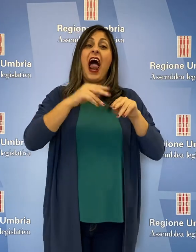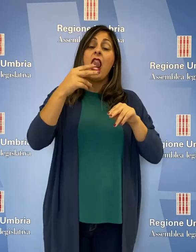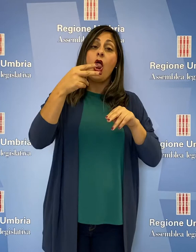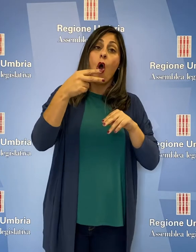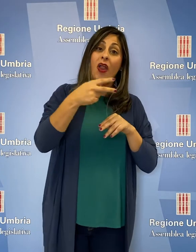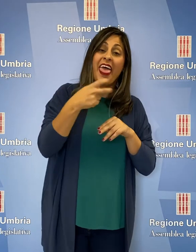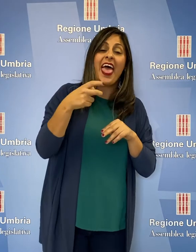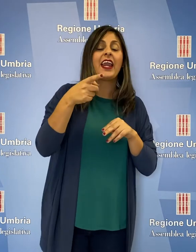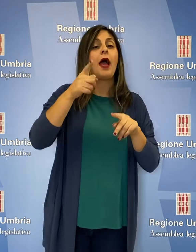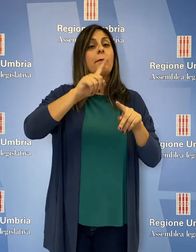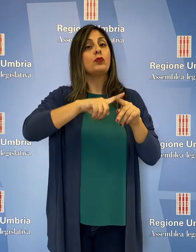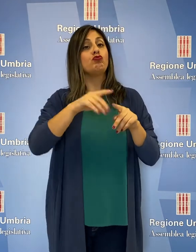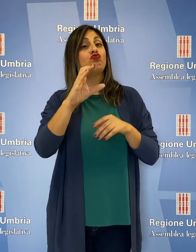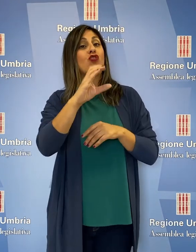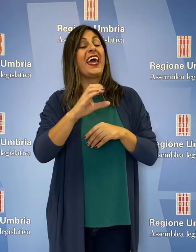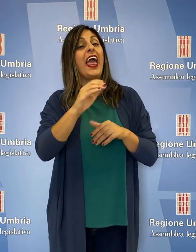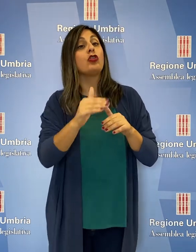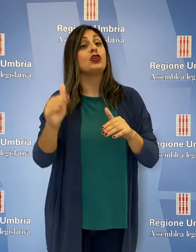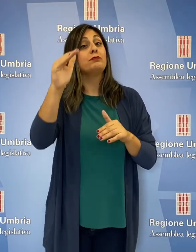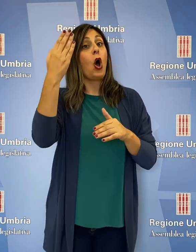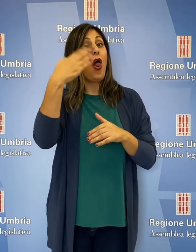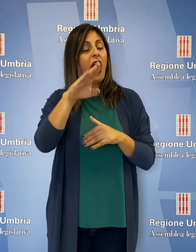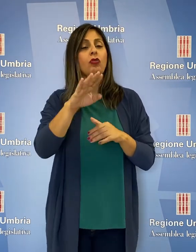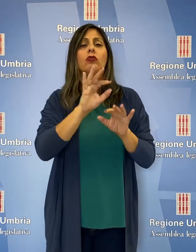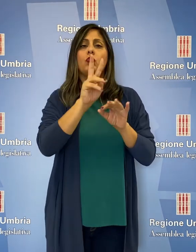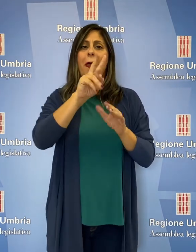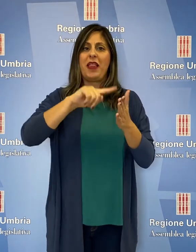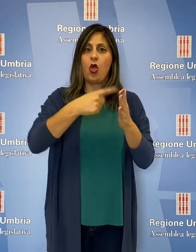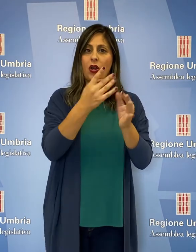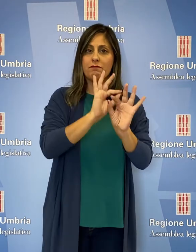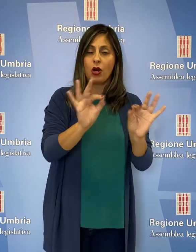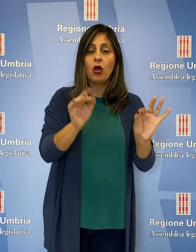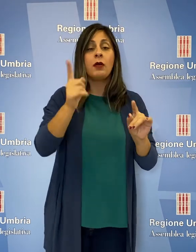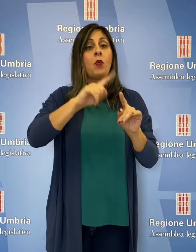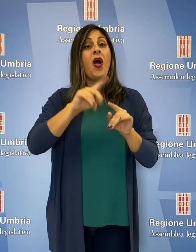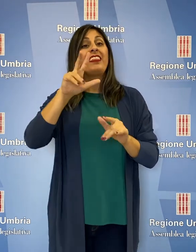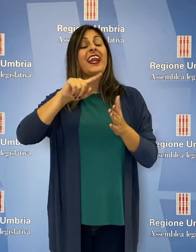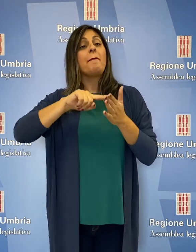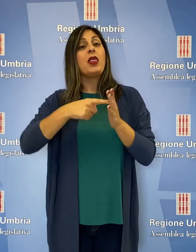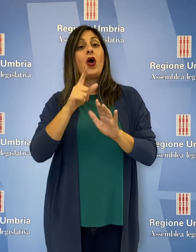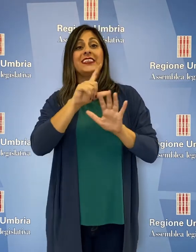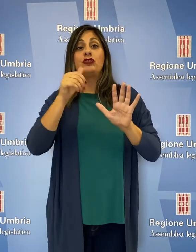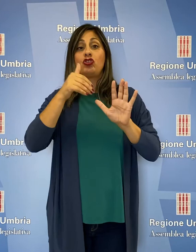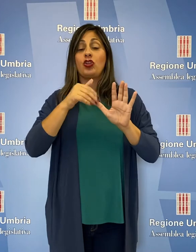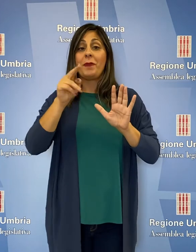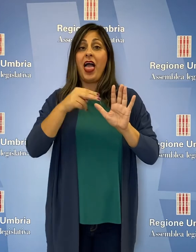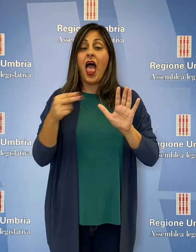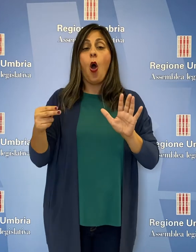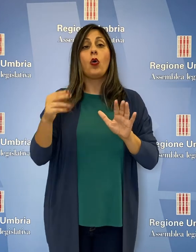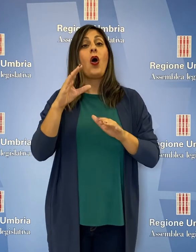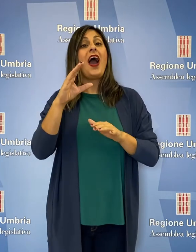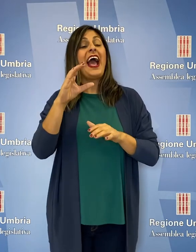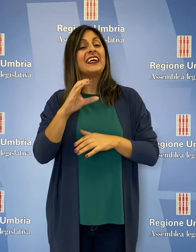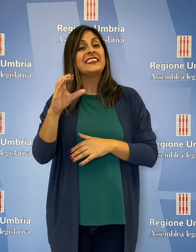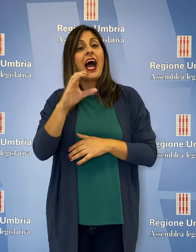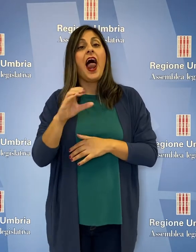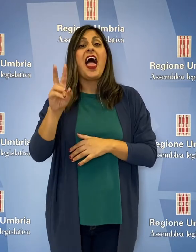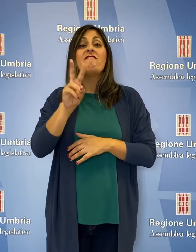Dinera-Cereto di Spoleto, disponibili 2 milioni e 3 milioni 700 mila euro per Casale-Volpetti-Seravalle. Sono